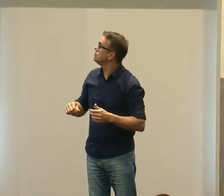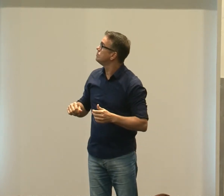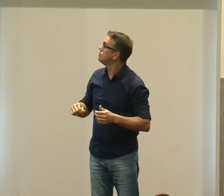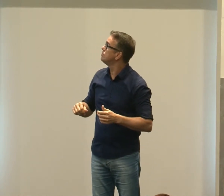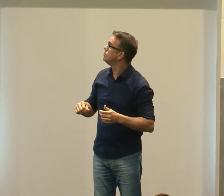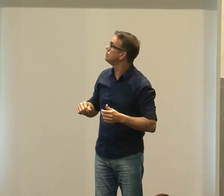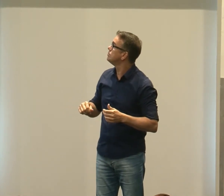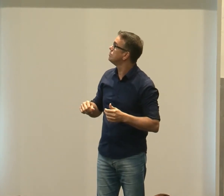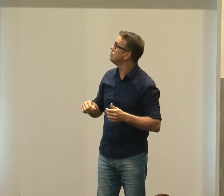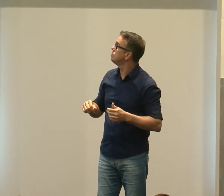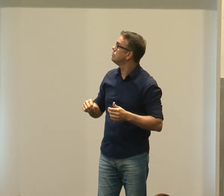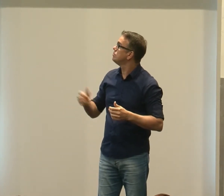passar.